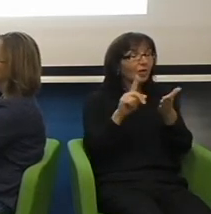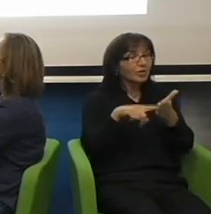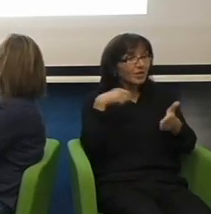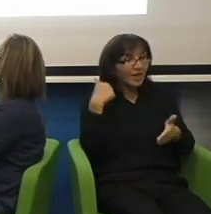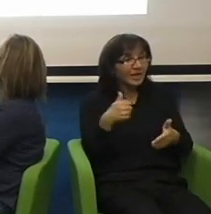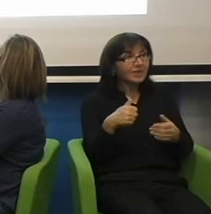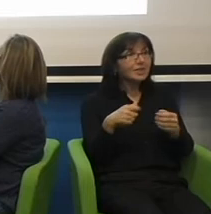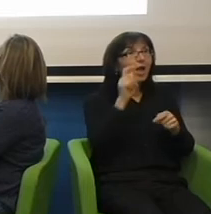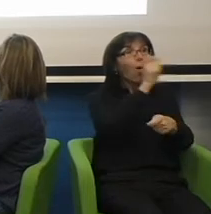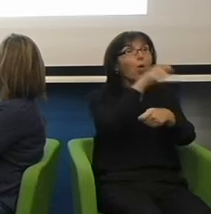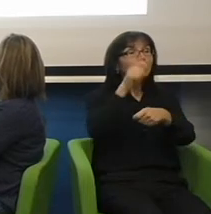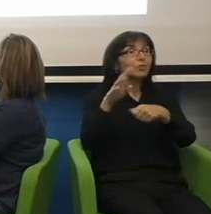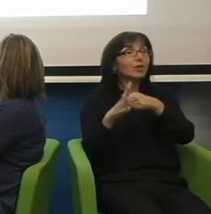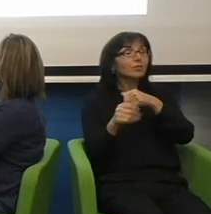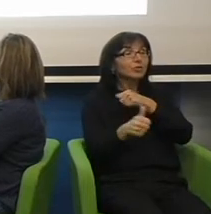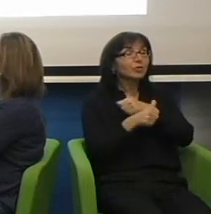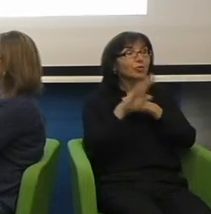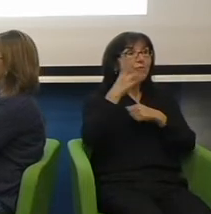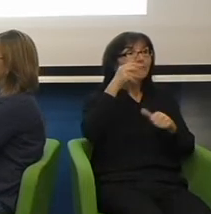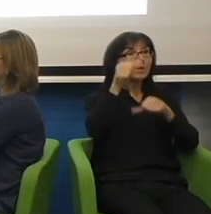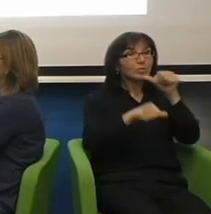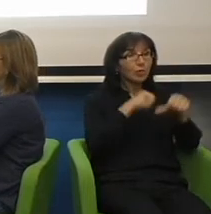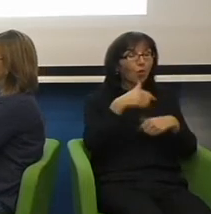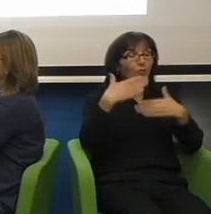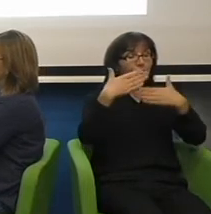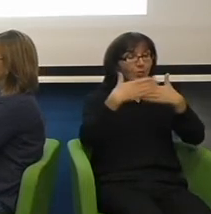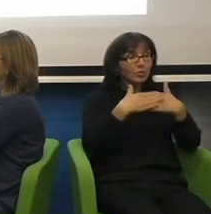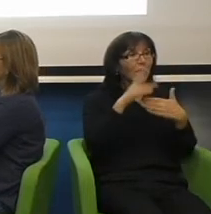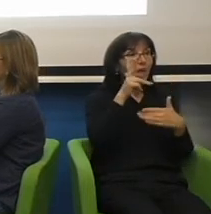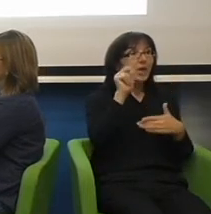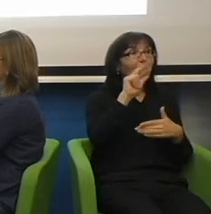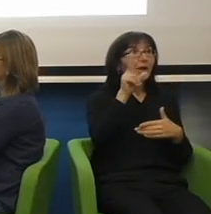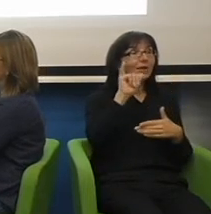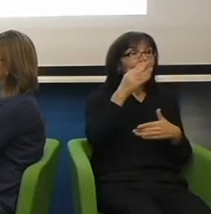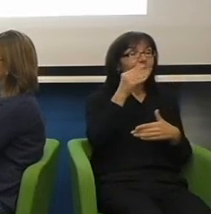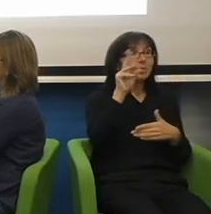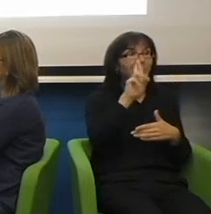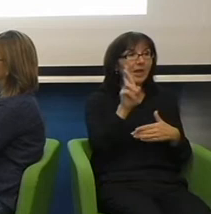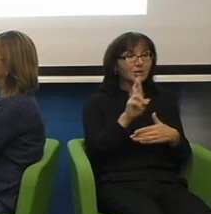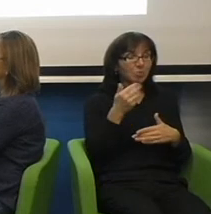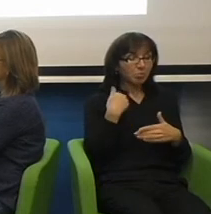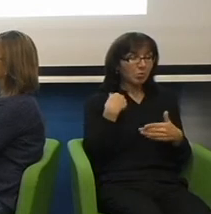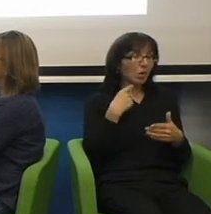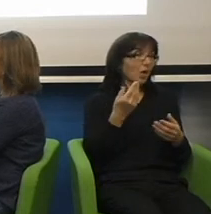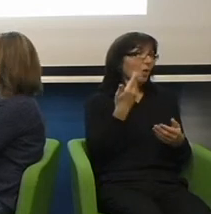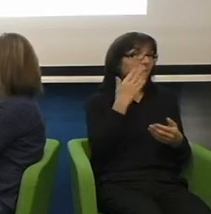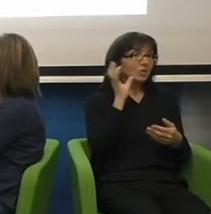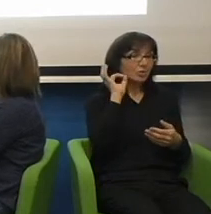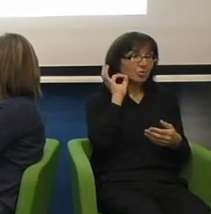fajny, znamienity, wzięła ślub z Kazimierzem. To był bardzo udany związek.